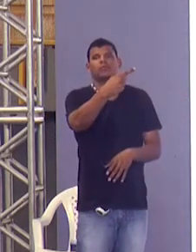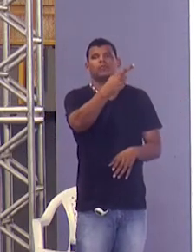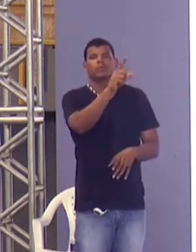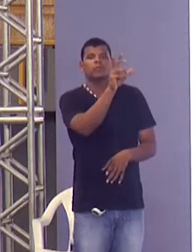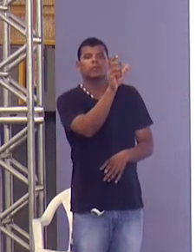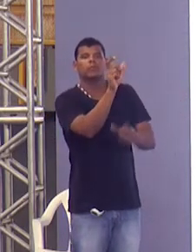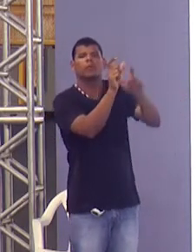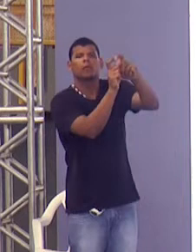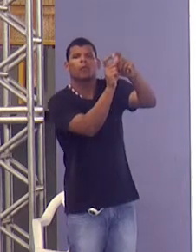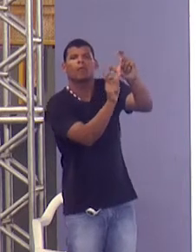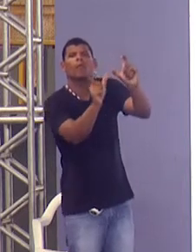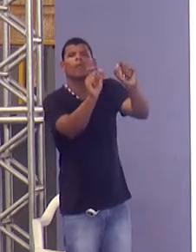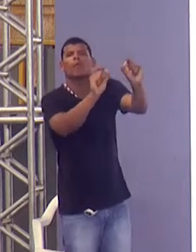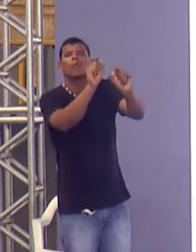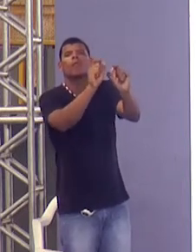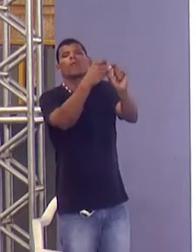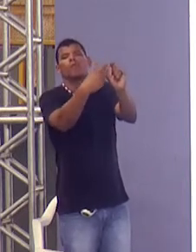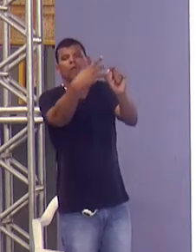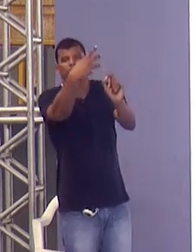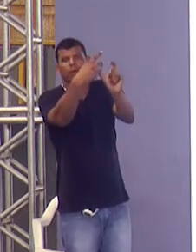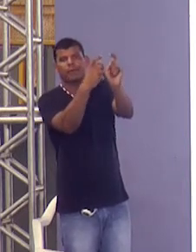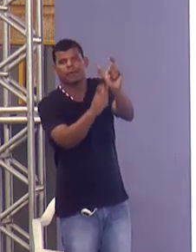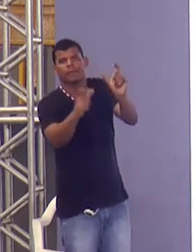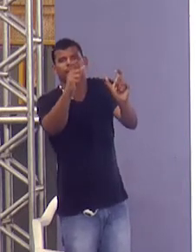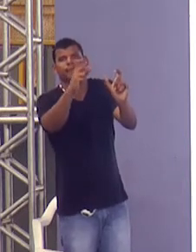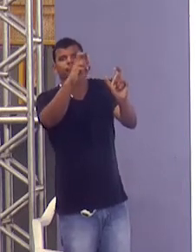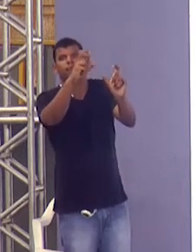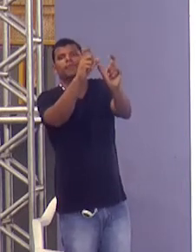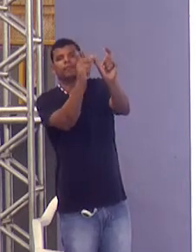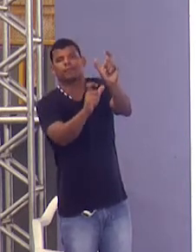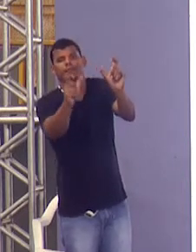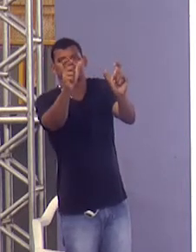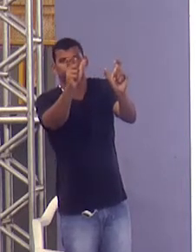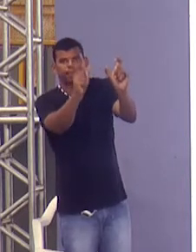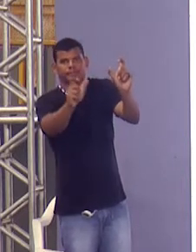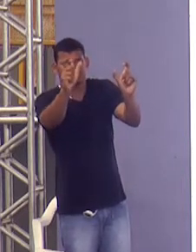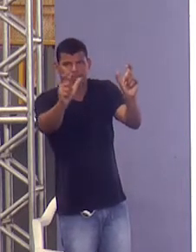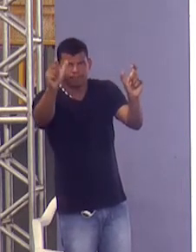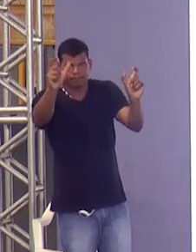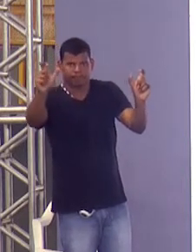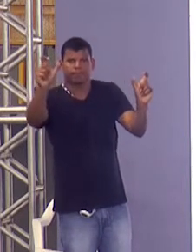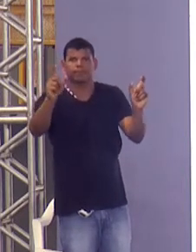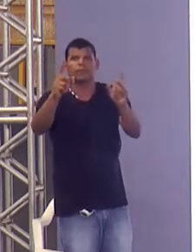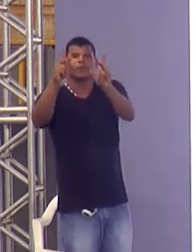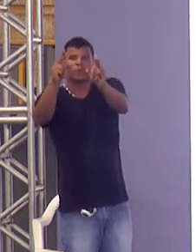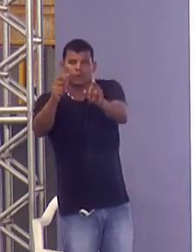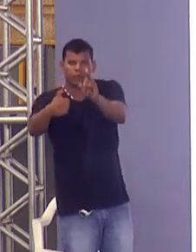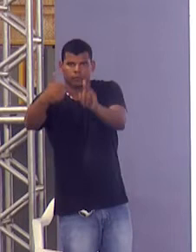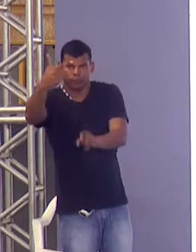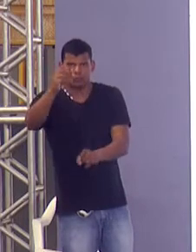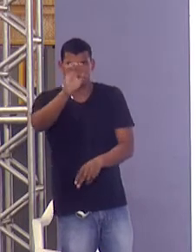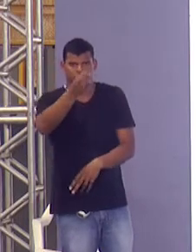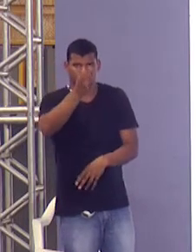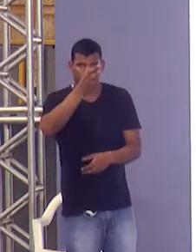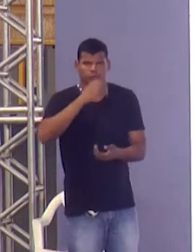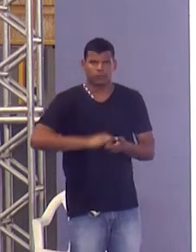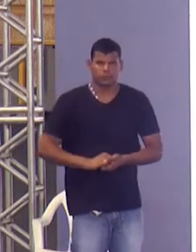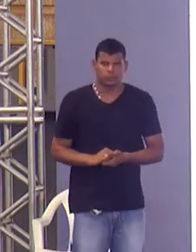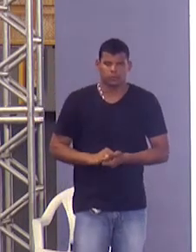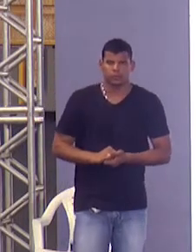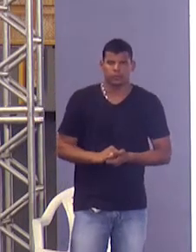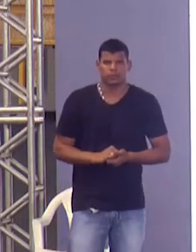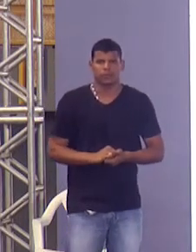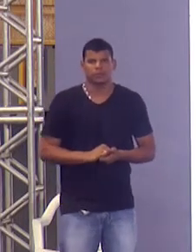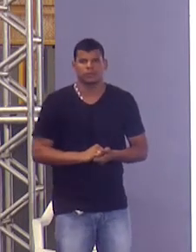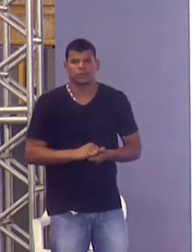4. E a próxima? 5. E a próxima? 3.